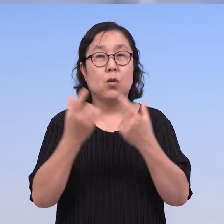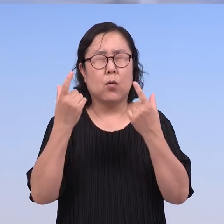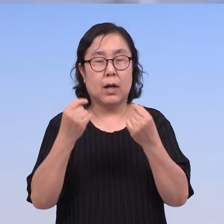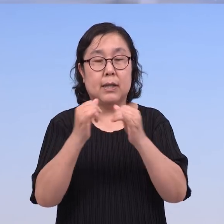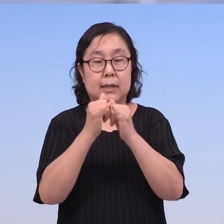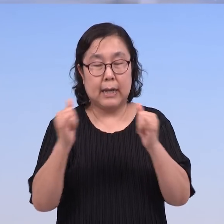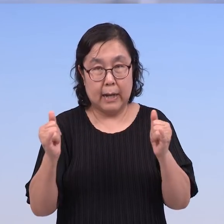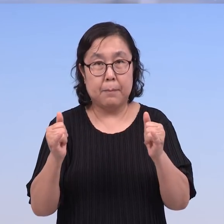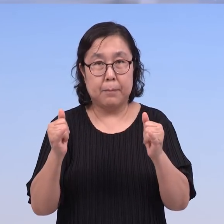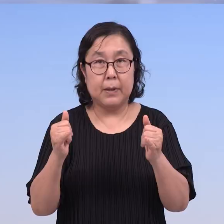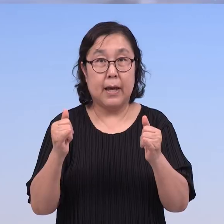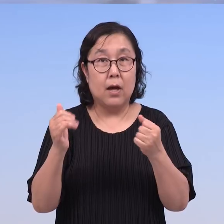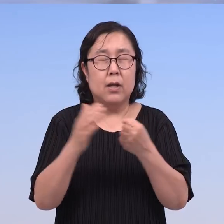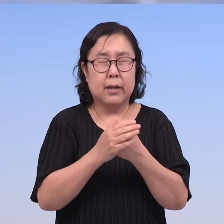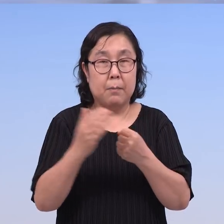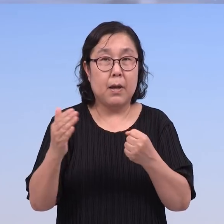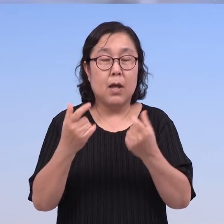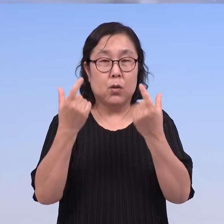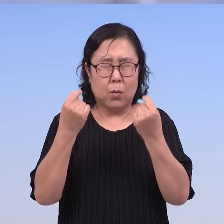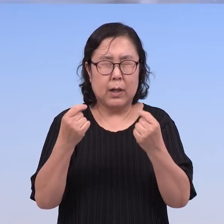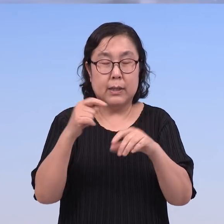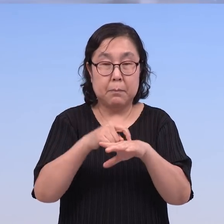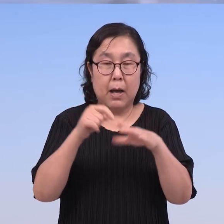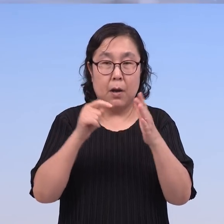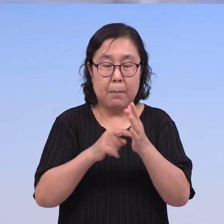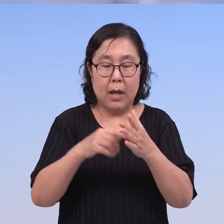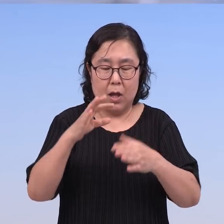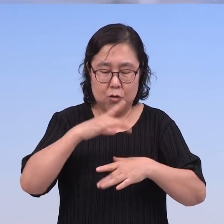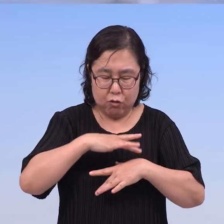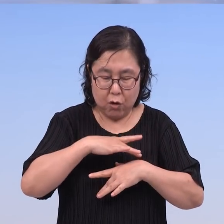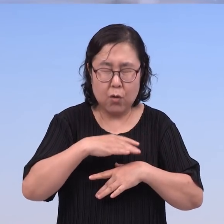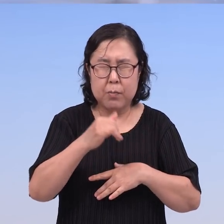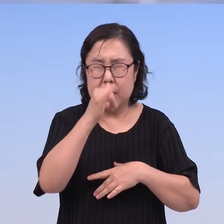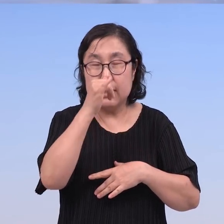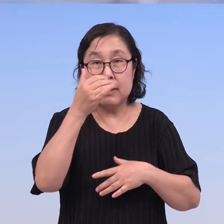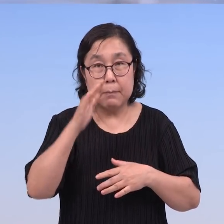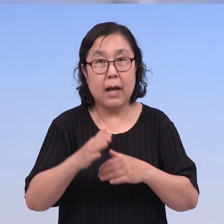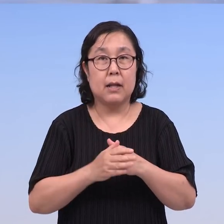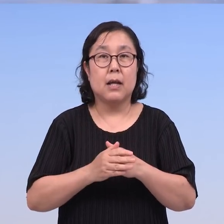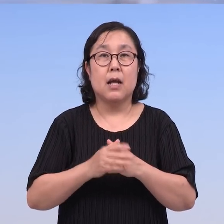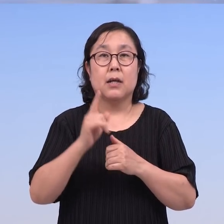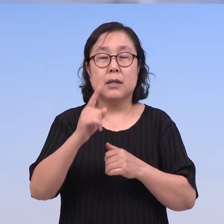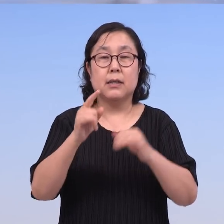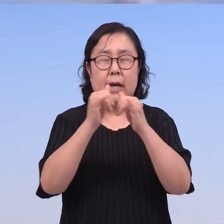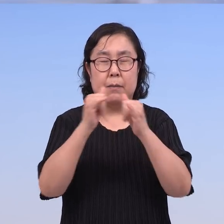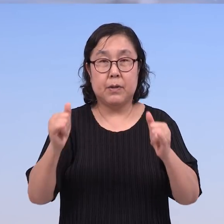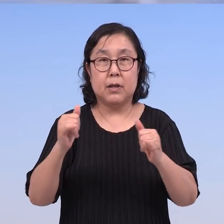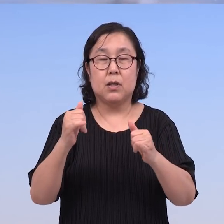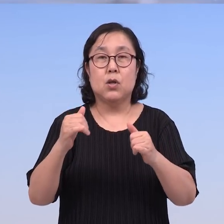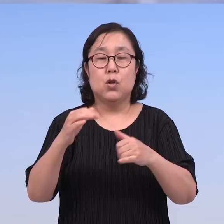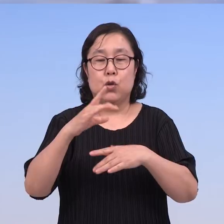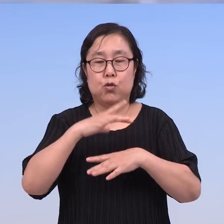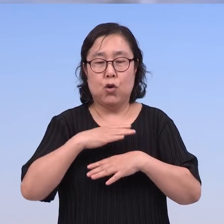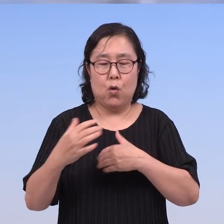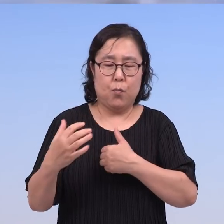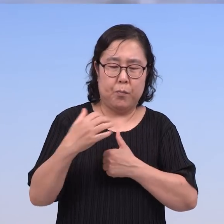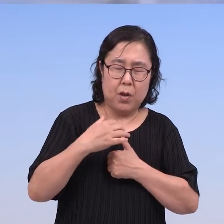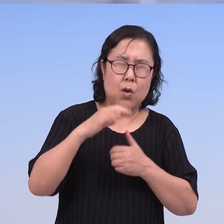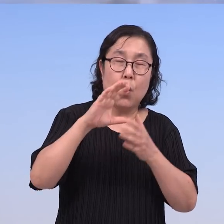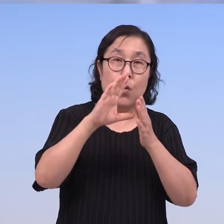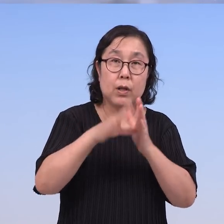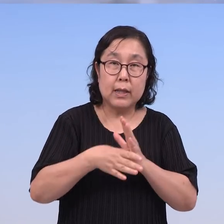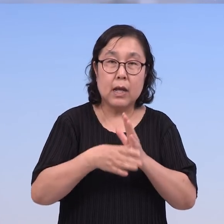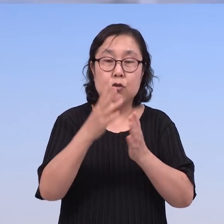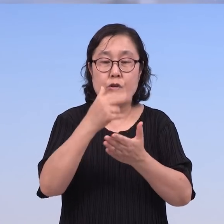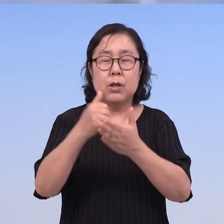똑같은 두려움, 똑같은 마음의 공포가 밀려오지만, 그러나 그들은 두려움이 밀려올 때마다